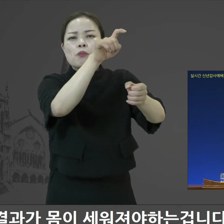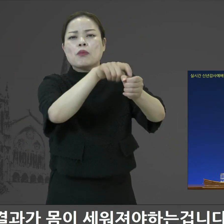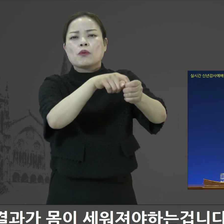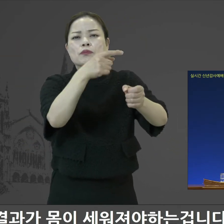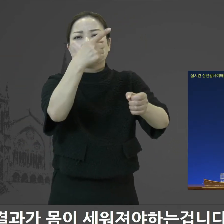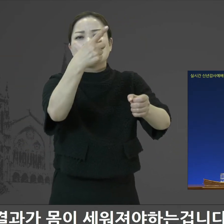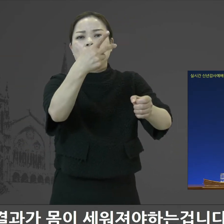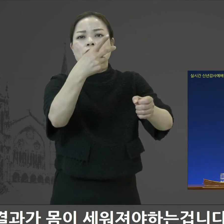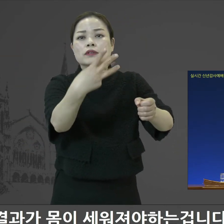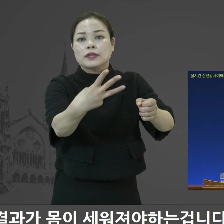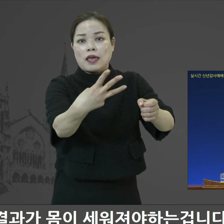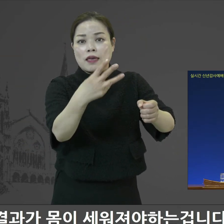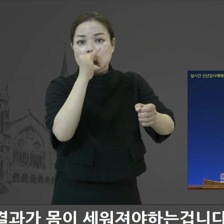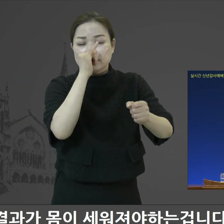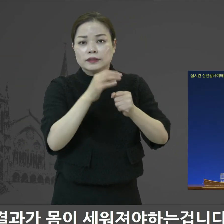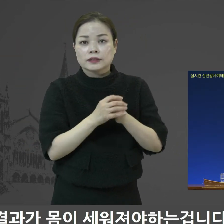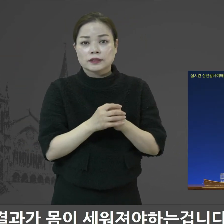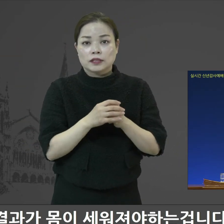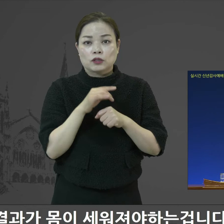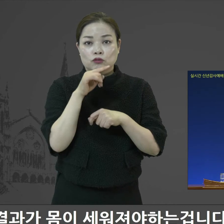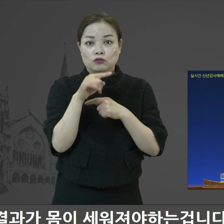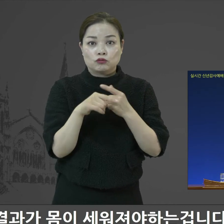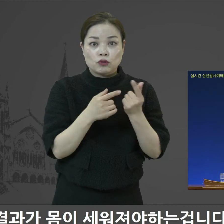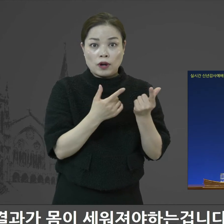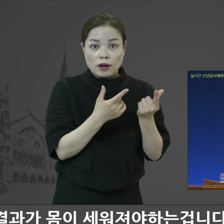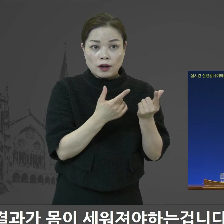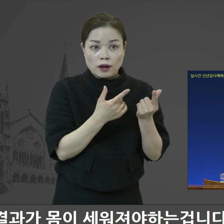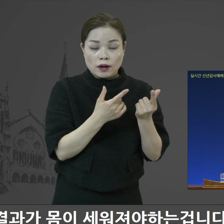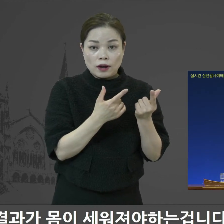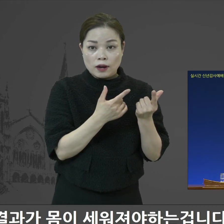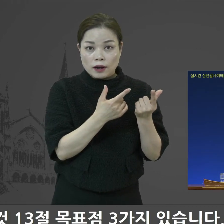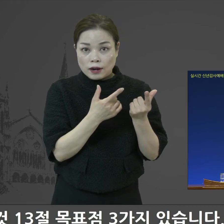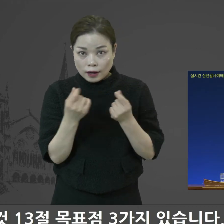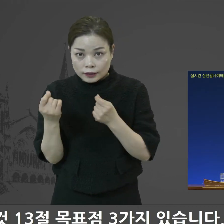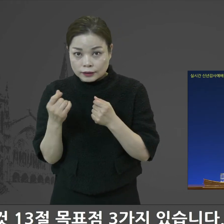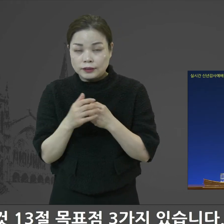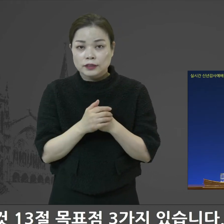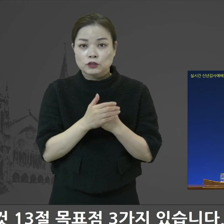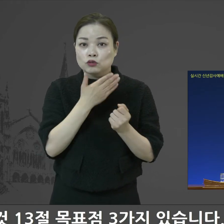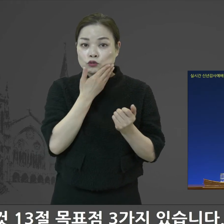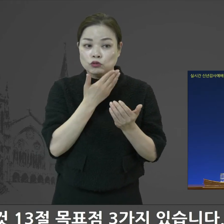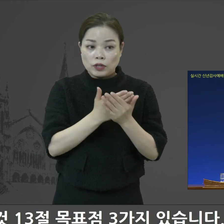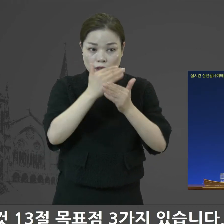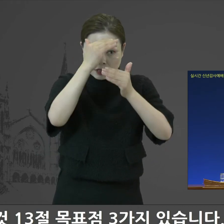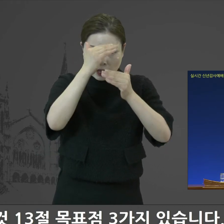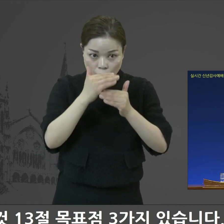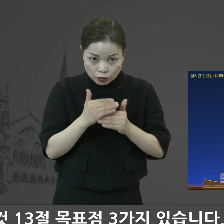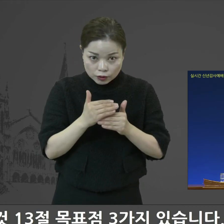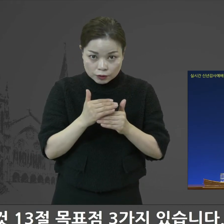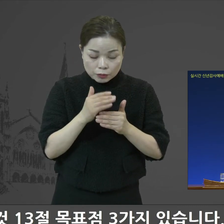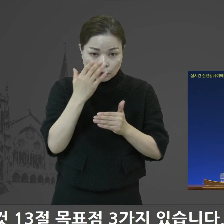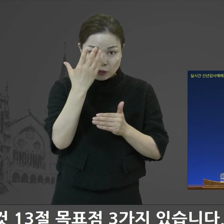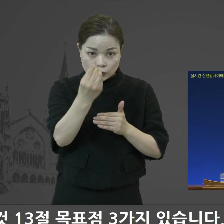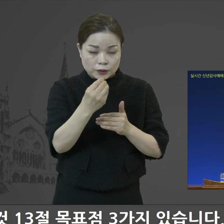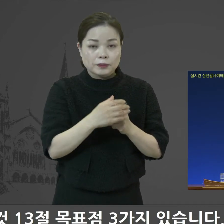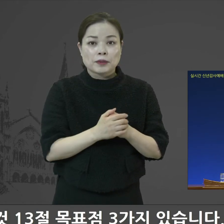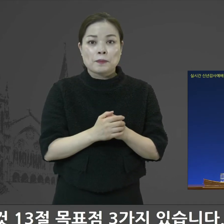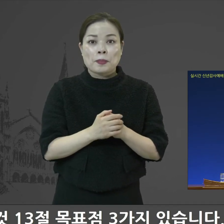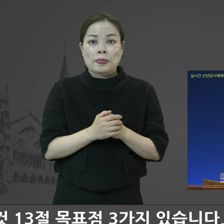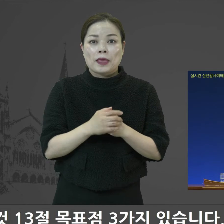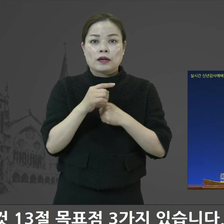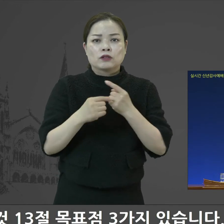3가지가 있습니다. 자, 같이 한번 읽으시면서 제가 하이라이트 해주실 때 그것을 따라오시면서 가시기 바랍니다. 같이